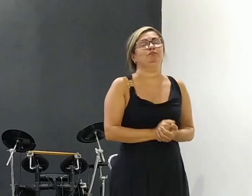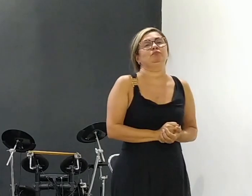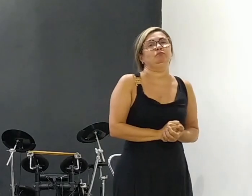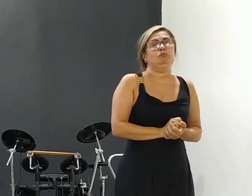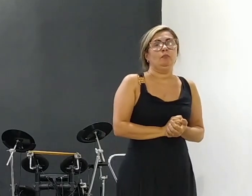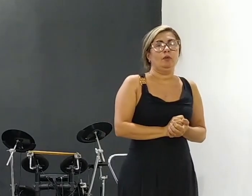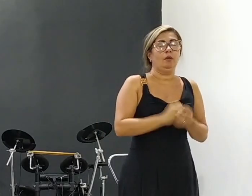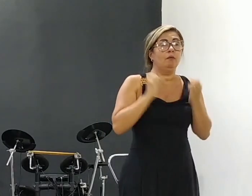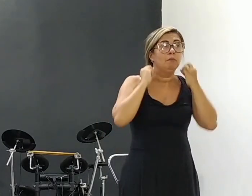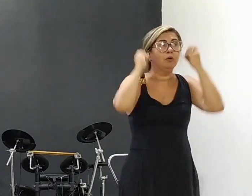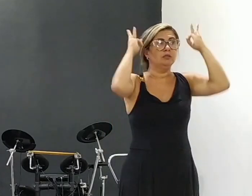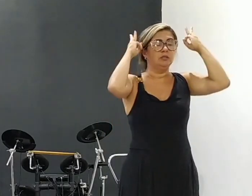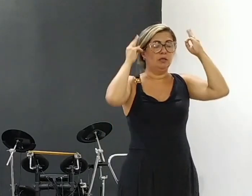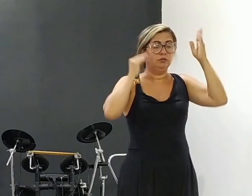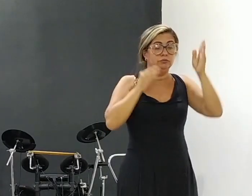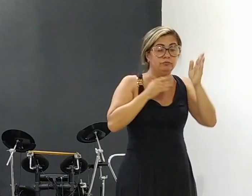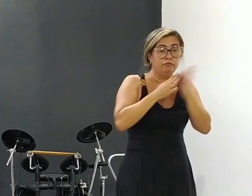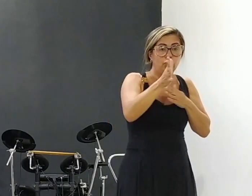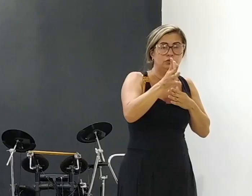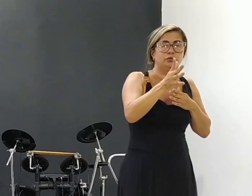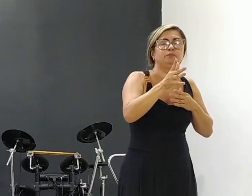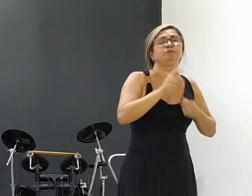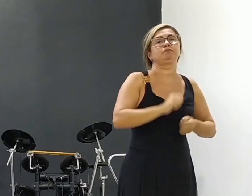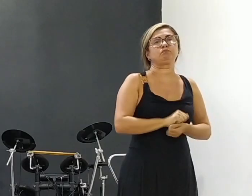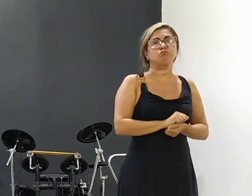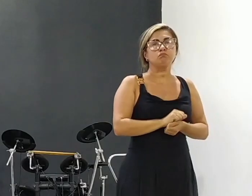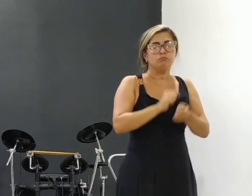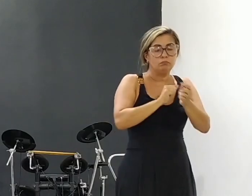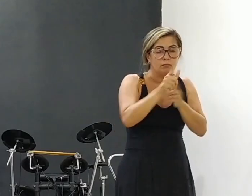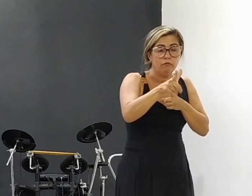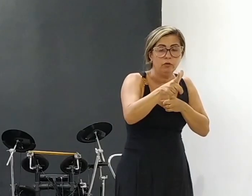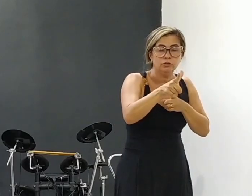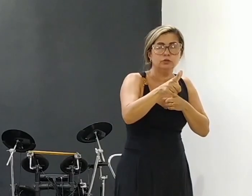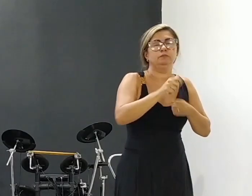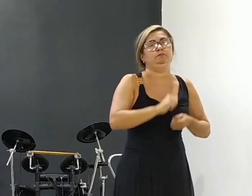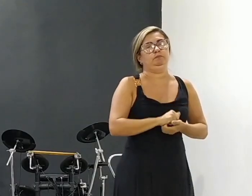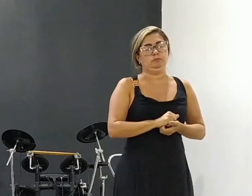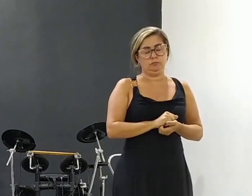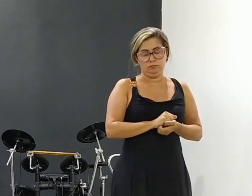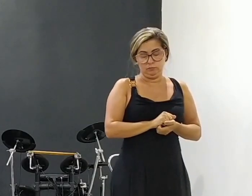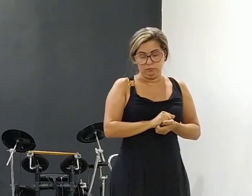homicídio, Moisés ele pega e foge. Ele foge para o